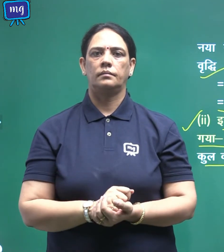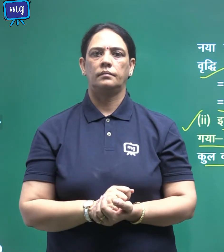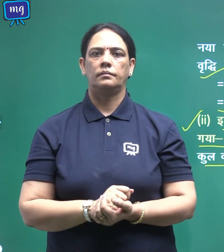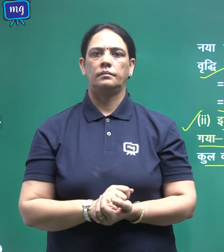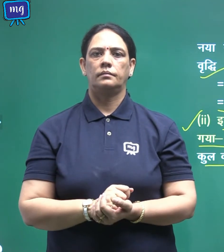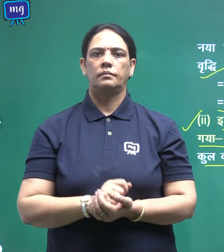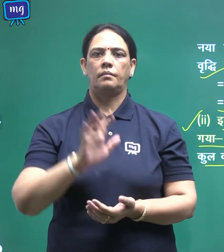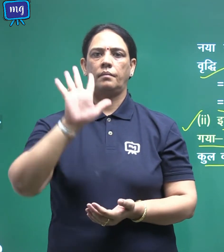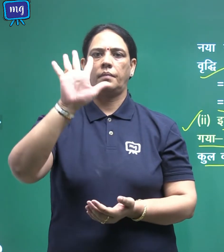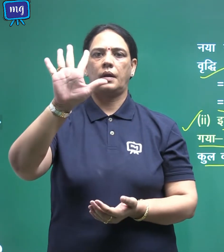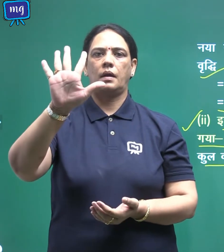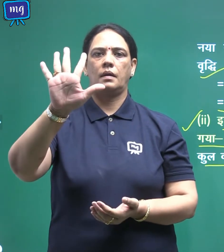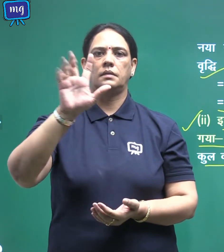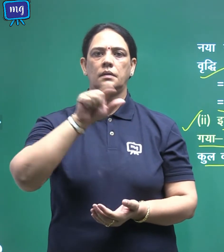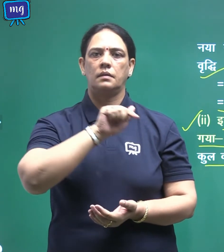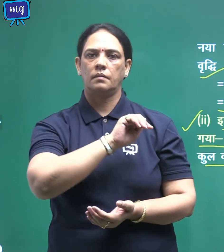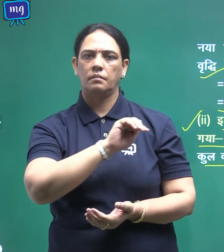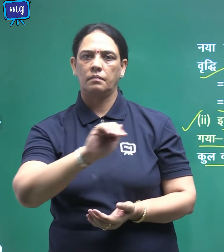5/100